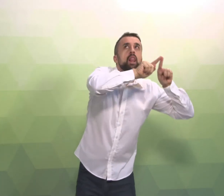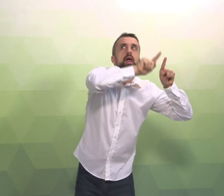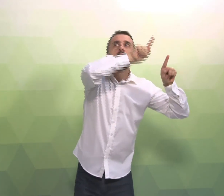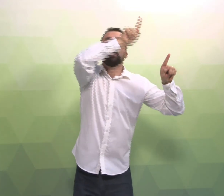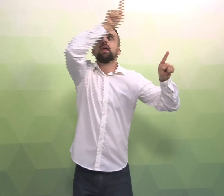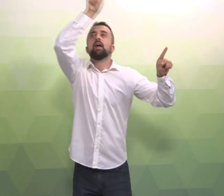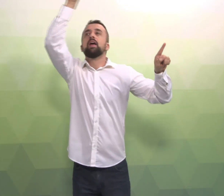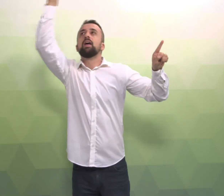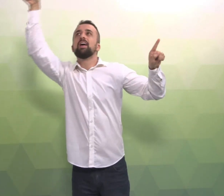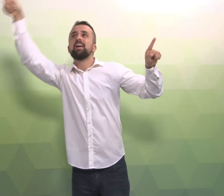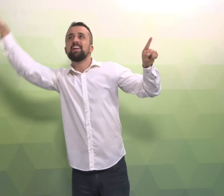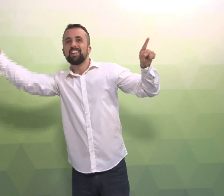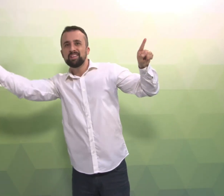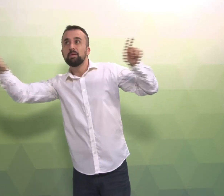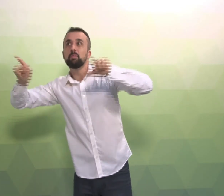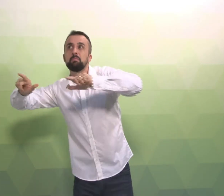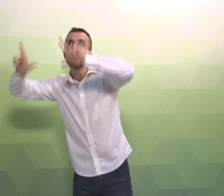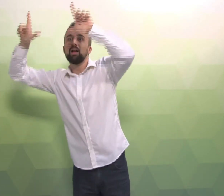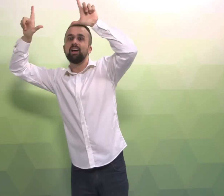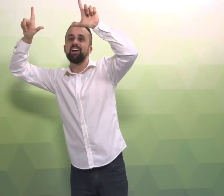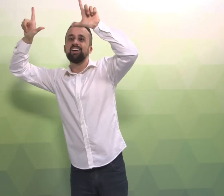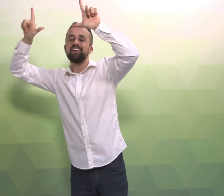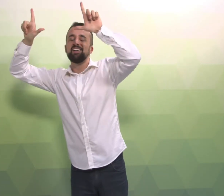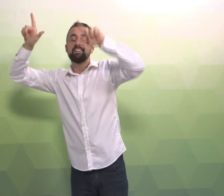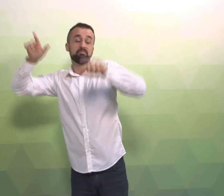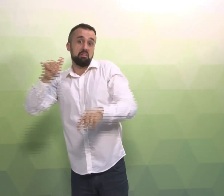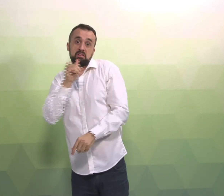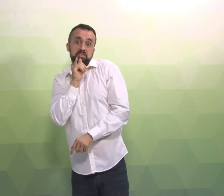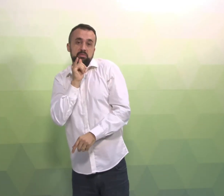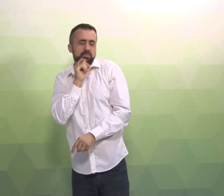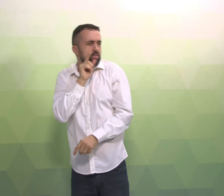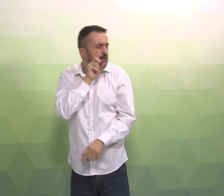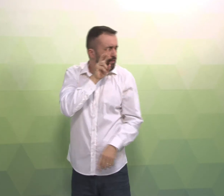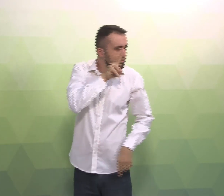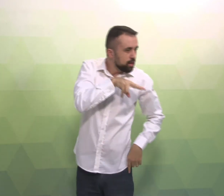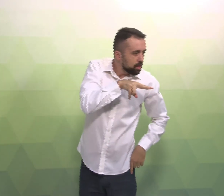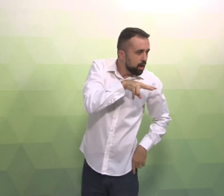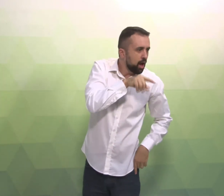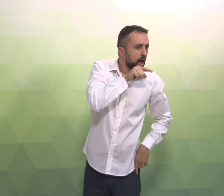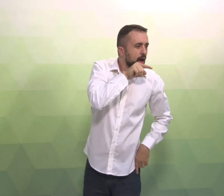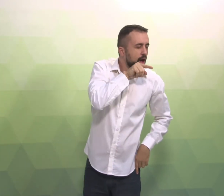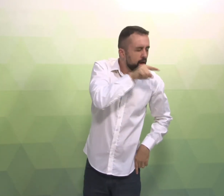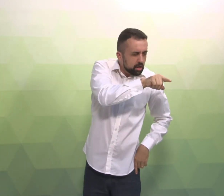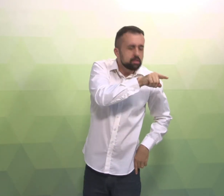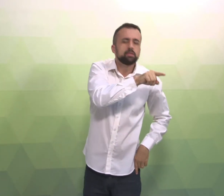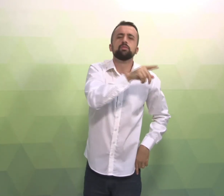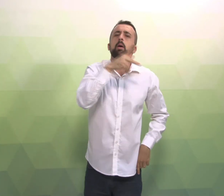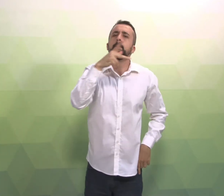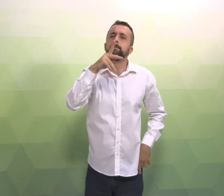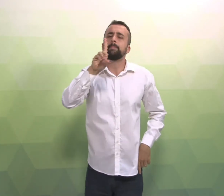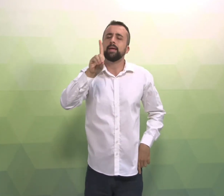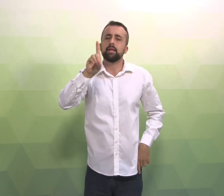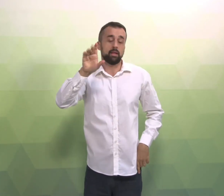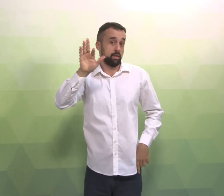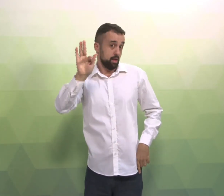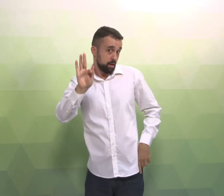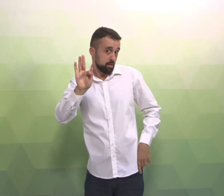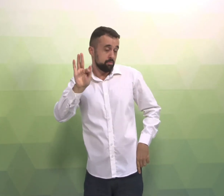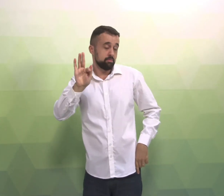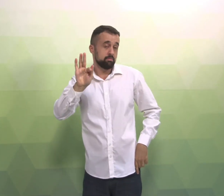Esses ícones remetem à coisa em si. Isto é, você bate o olho e já sabe se